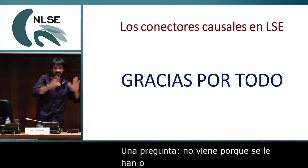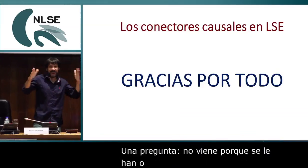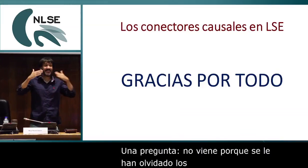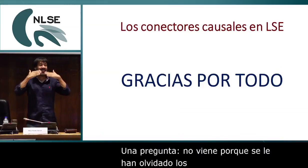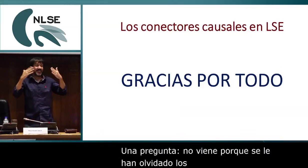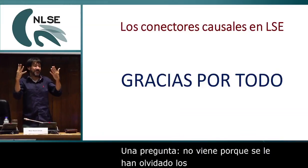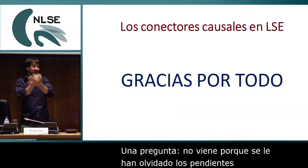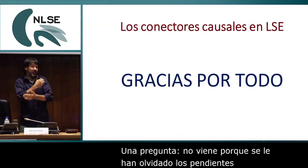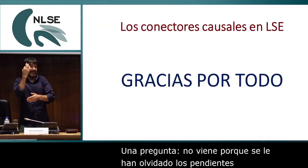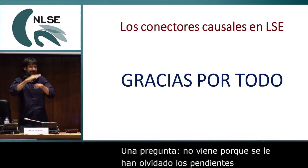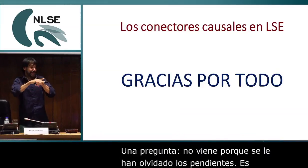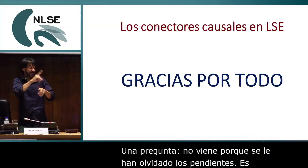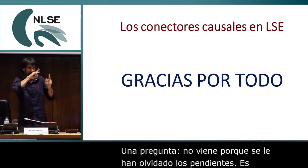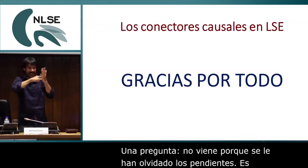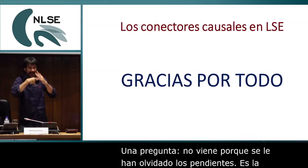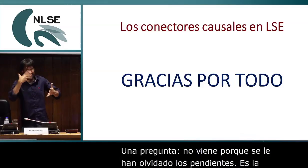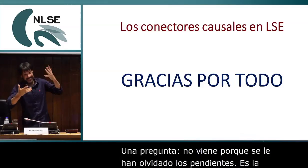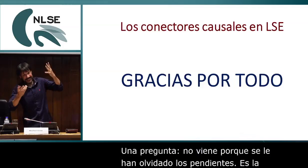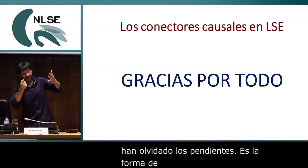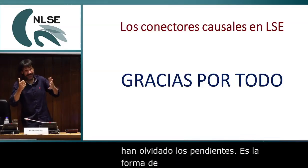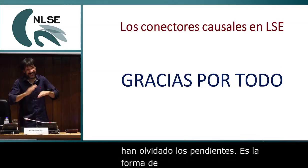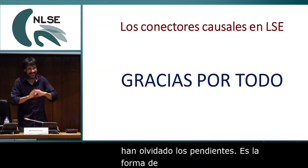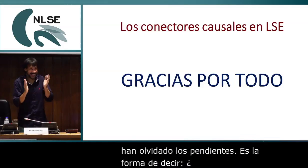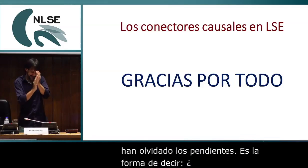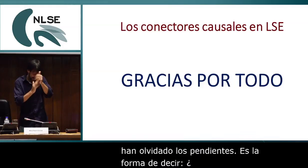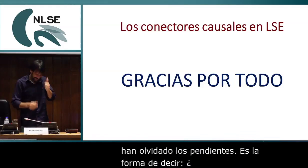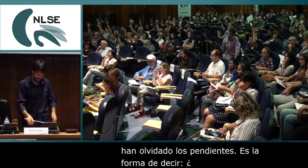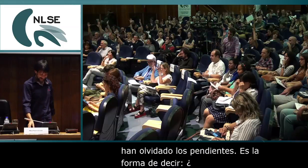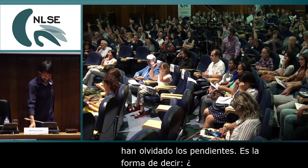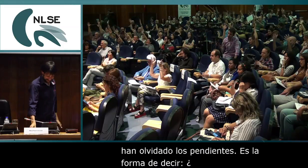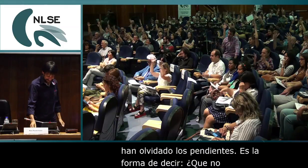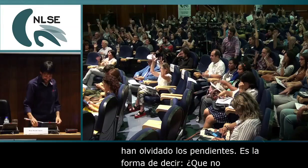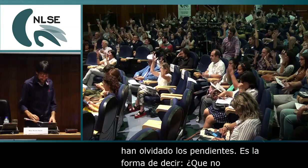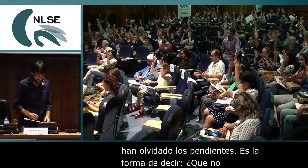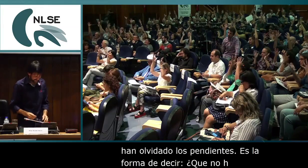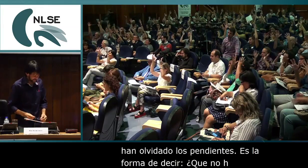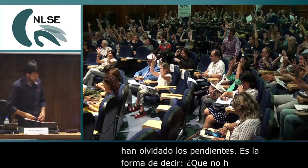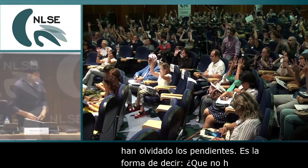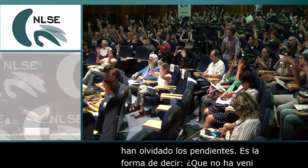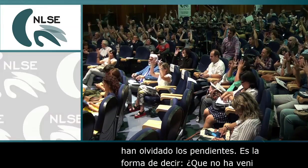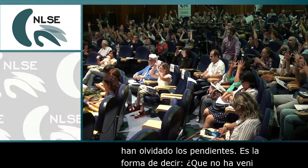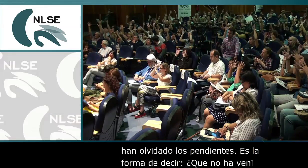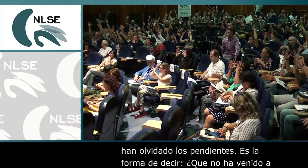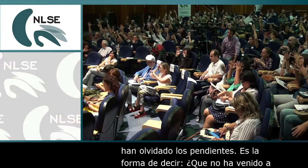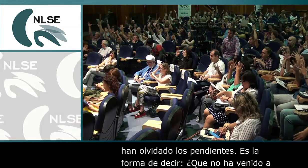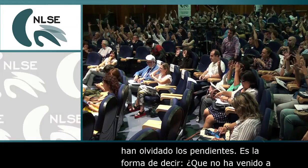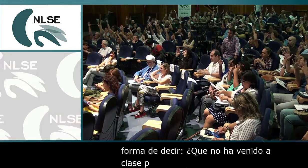olvidado los pendientes. Y perdonar por los problemas técnicos que nos ha hecho un poco desestabilizar la